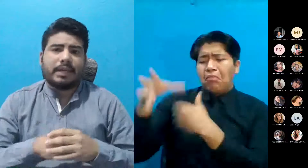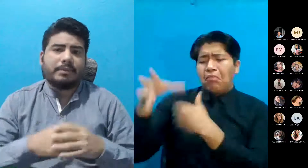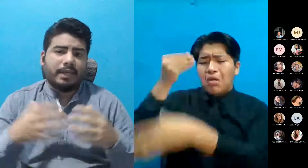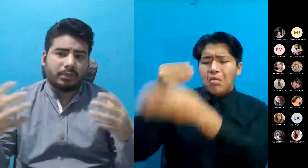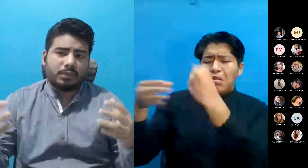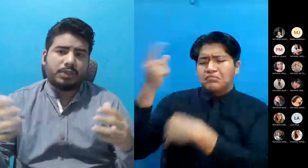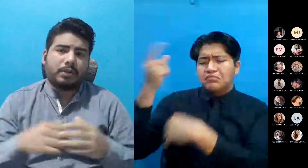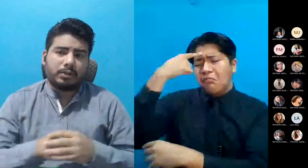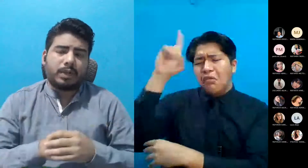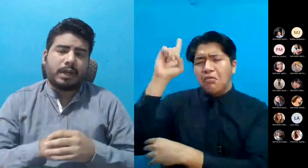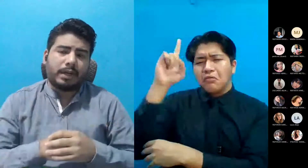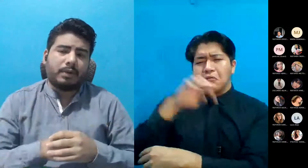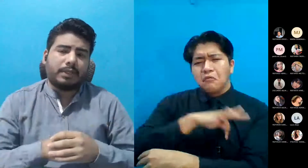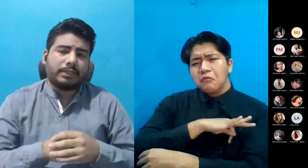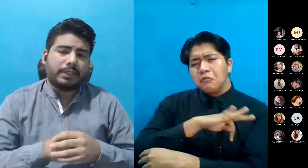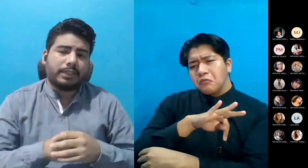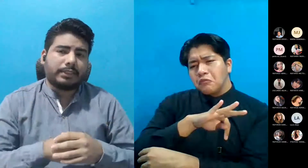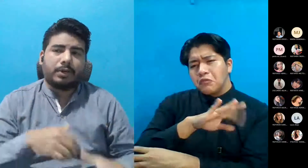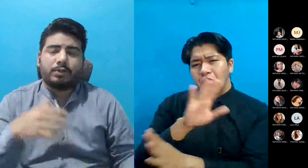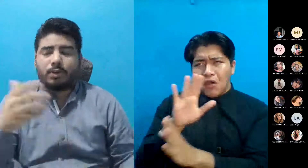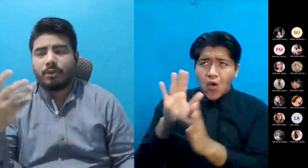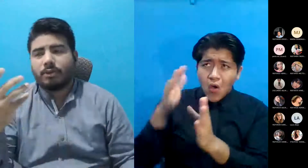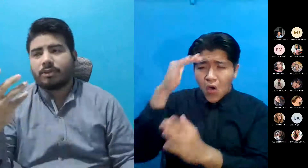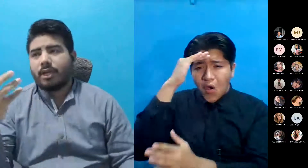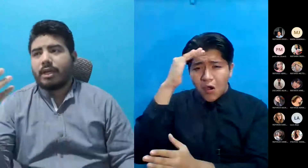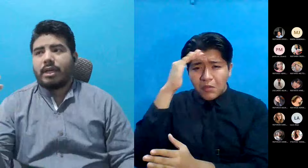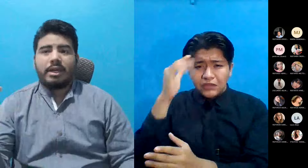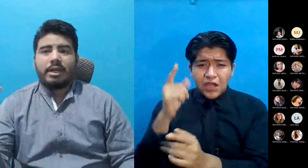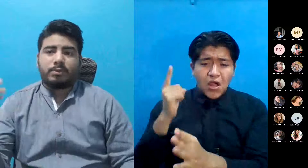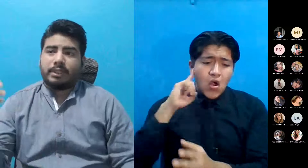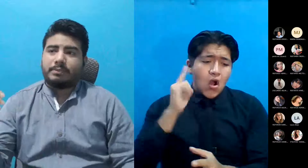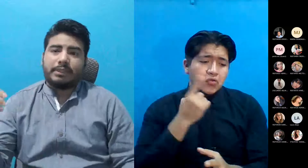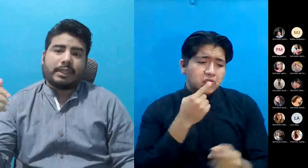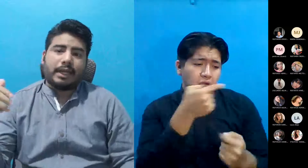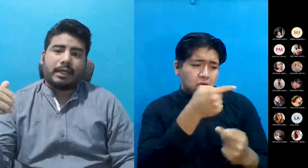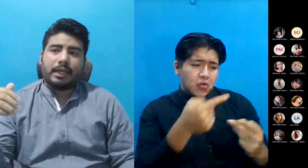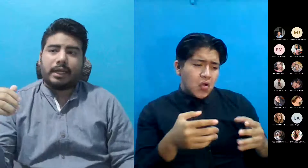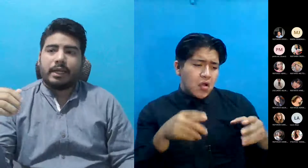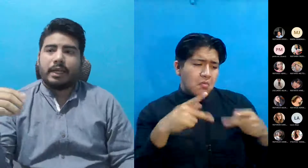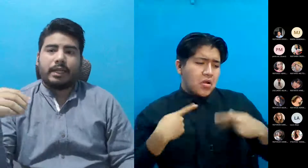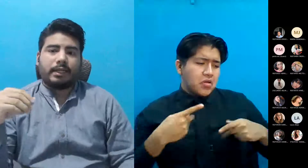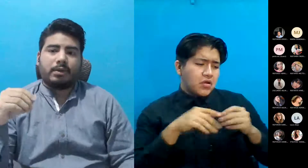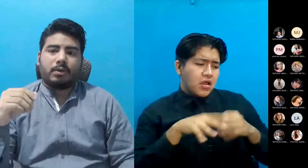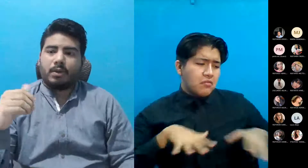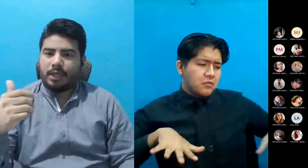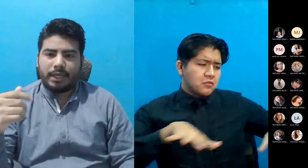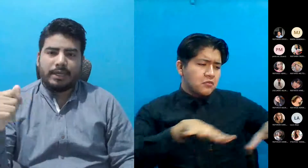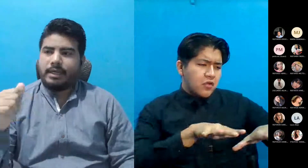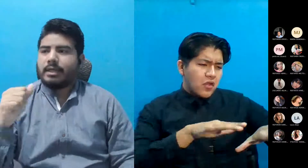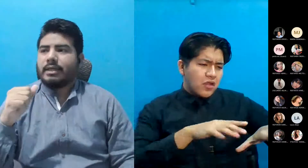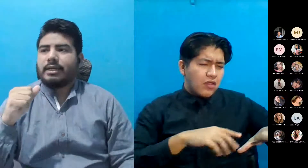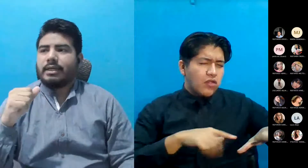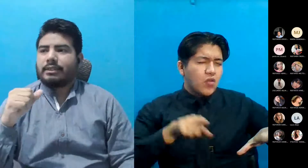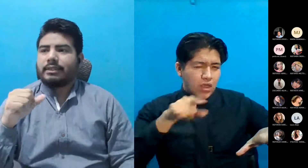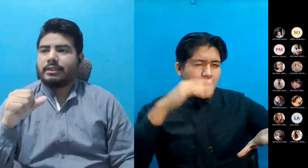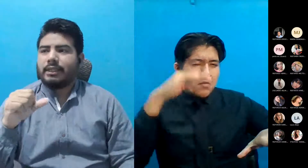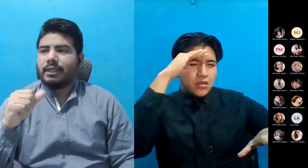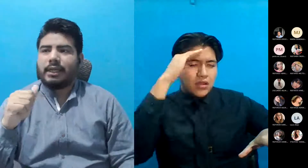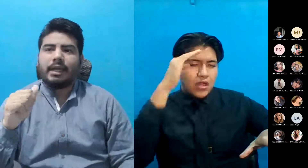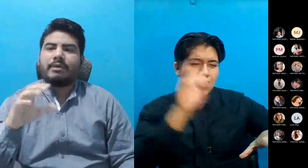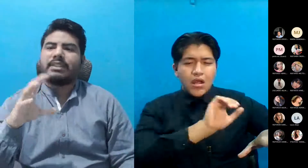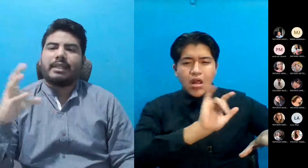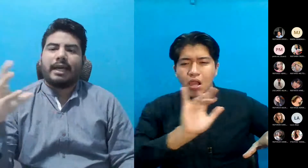vez si habían escuchado sobre la lengua de señas y sobre los sordos, ustedes pensarán que la dactilología,